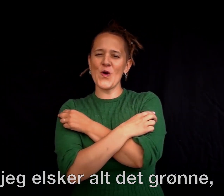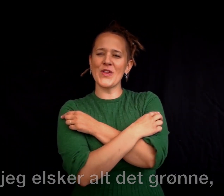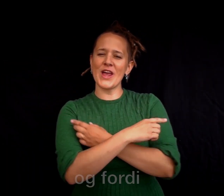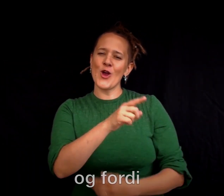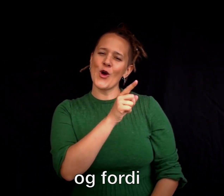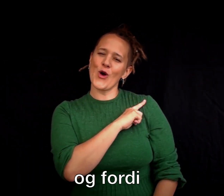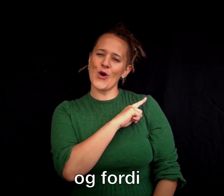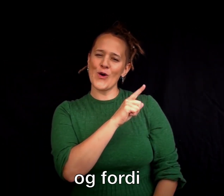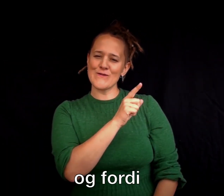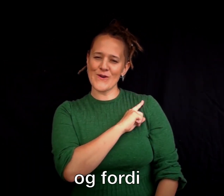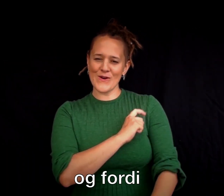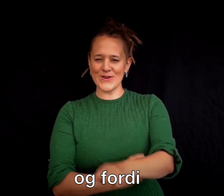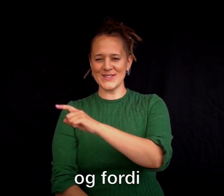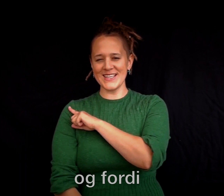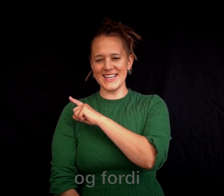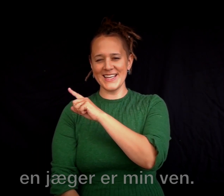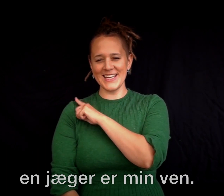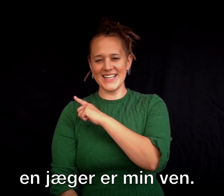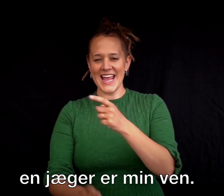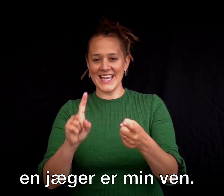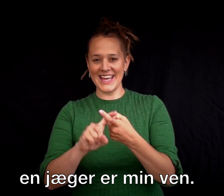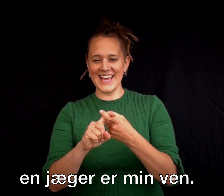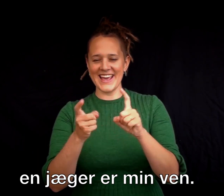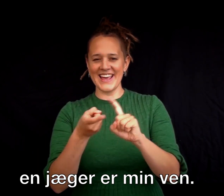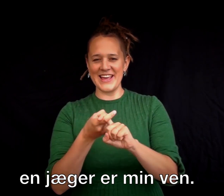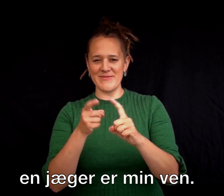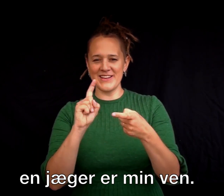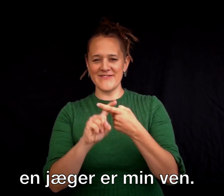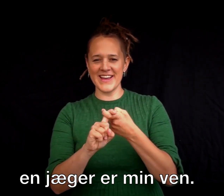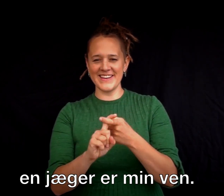grønne, og det en, yeah, er min ven.